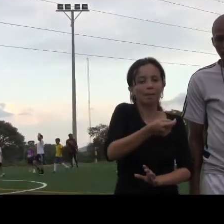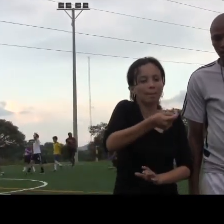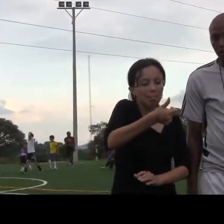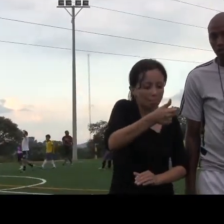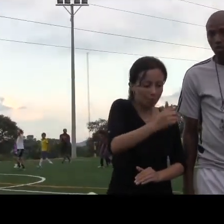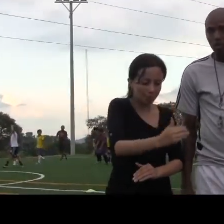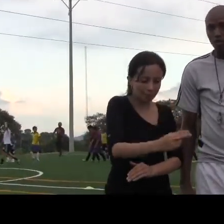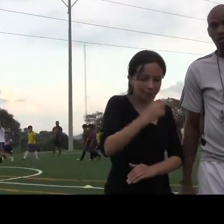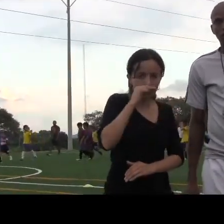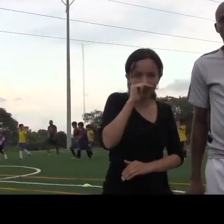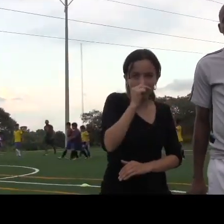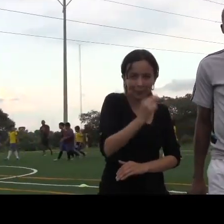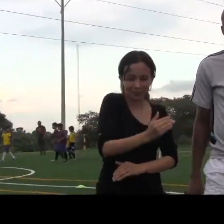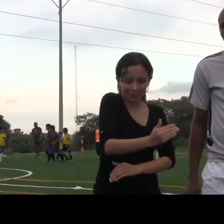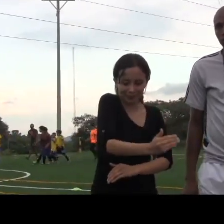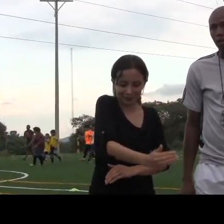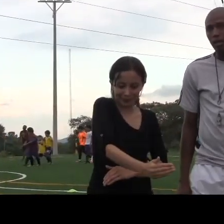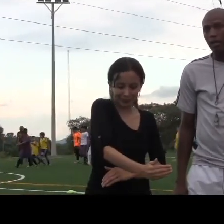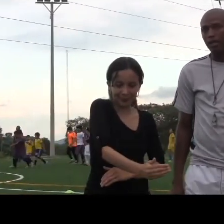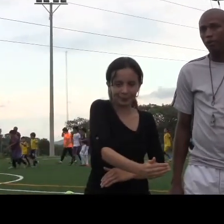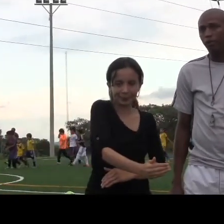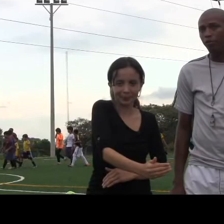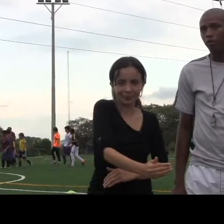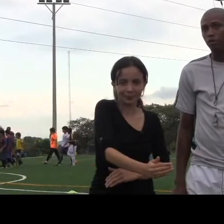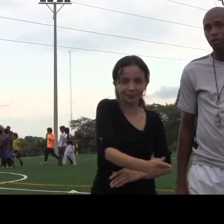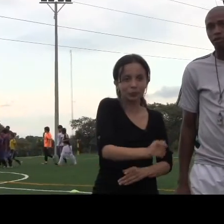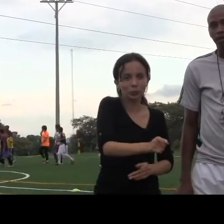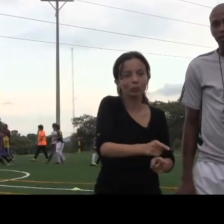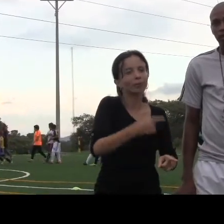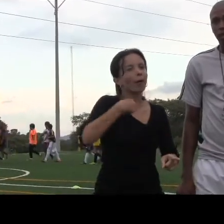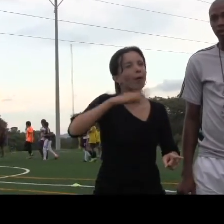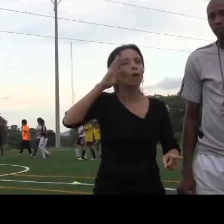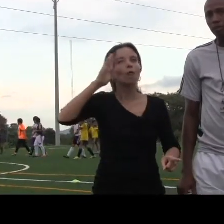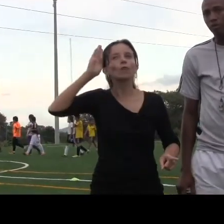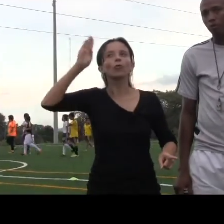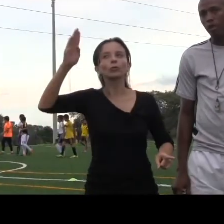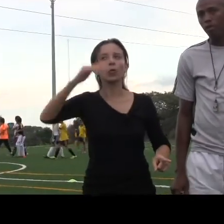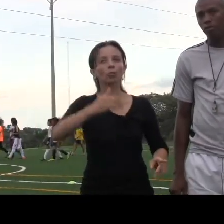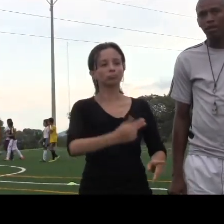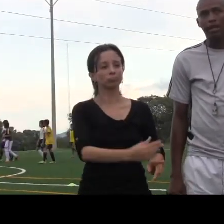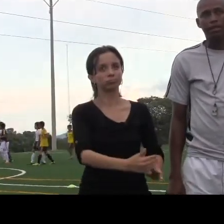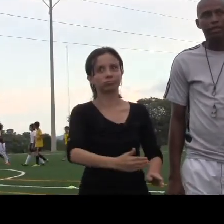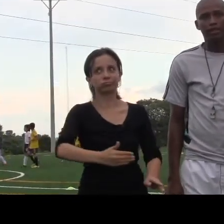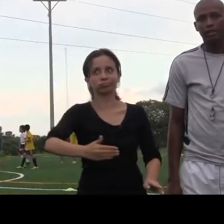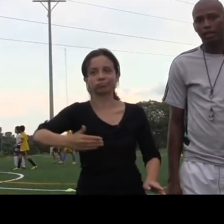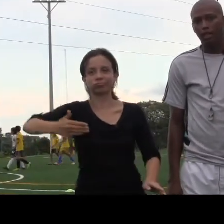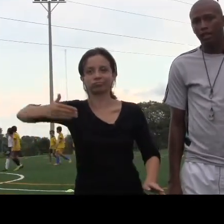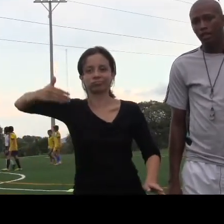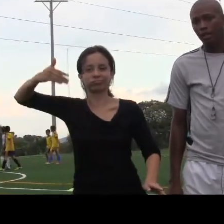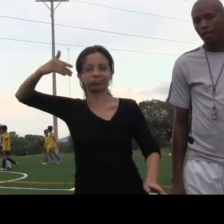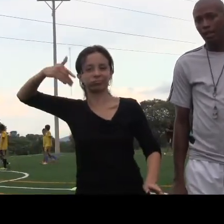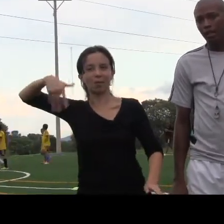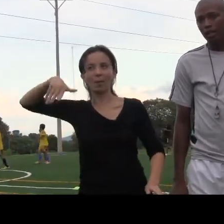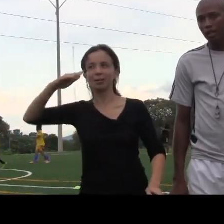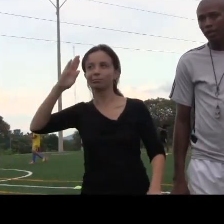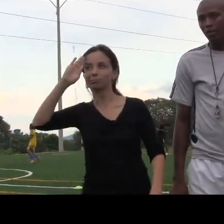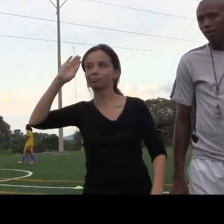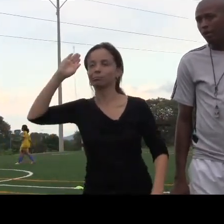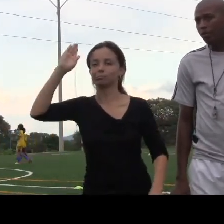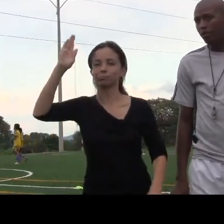semilleros que son los niños que nos van a dar ese buen futuro, sí, que vamos a formar con grandes, con gran